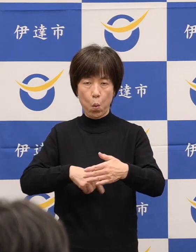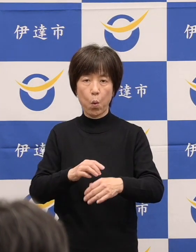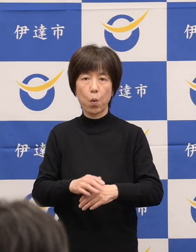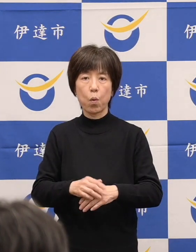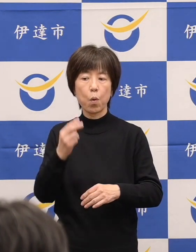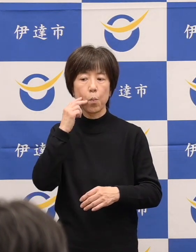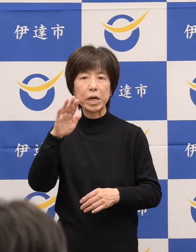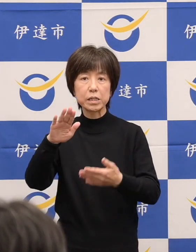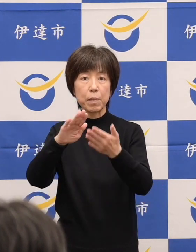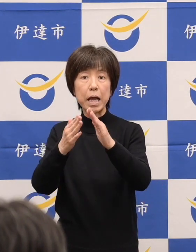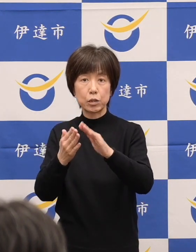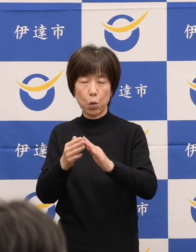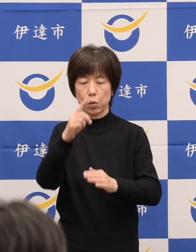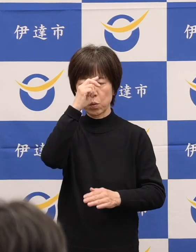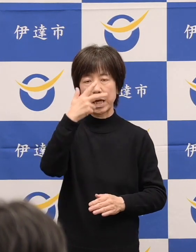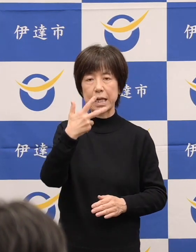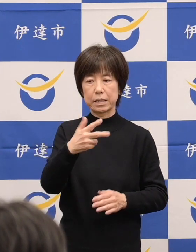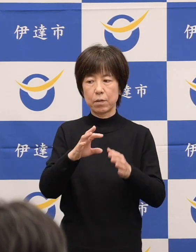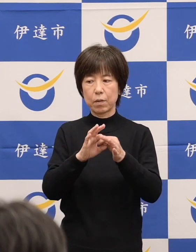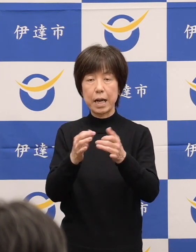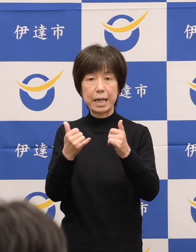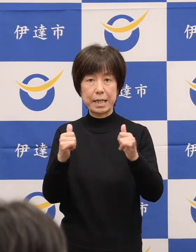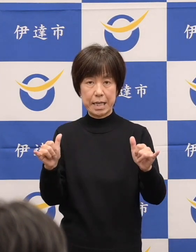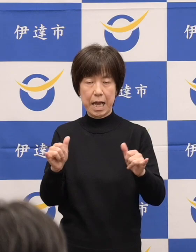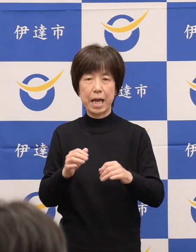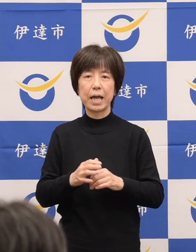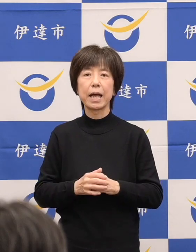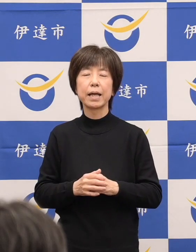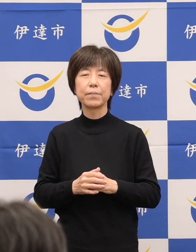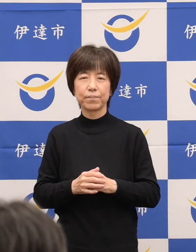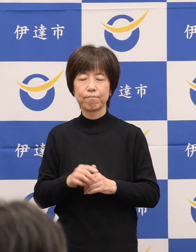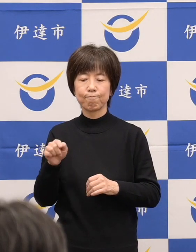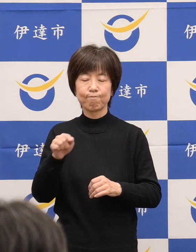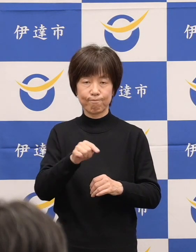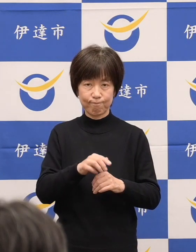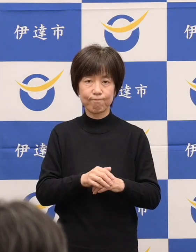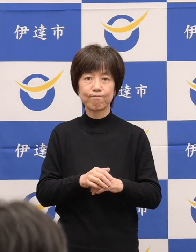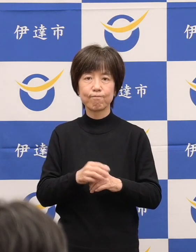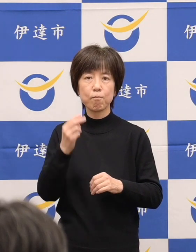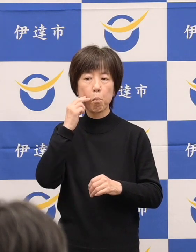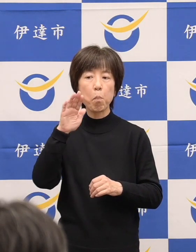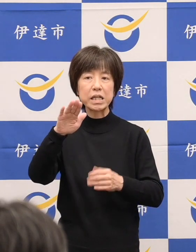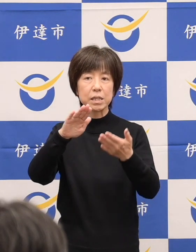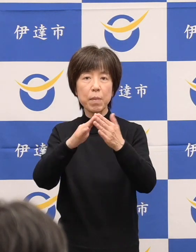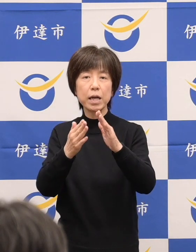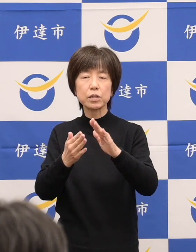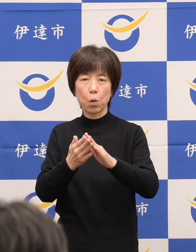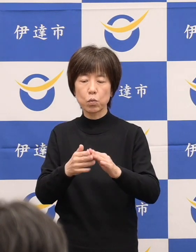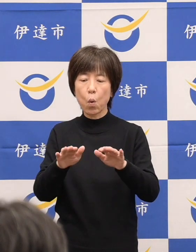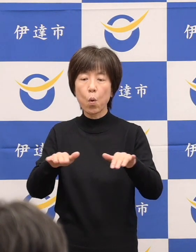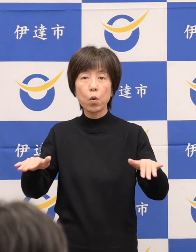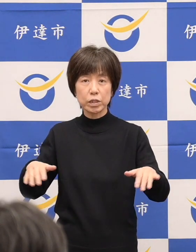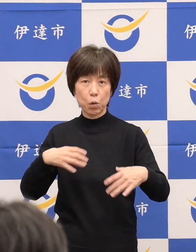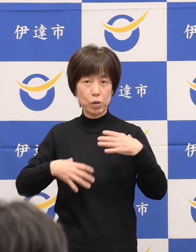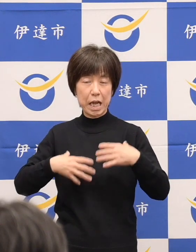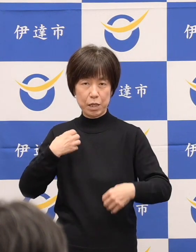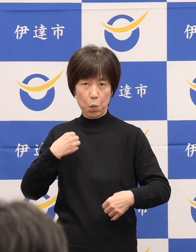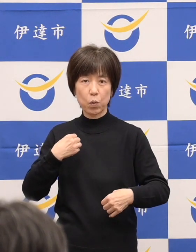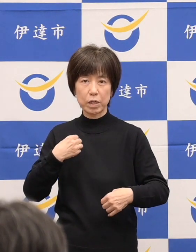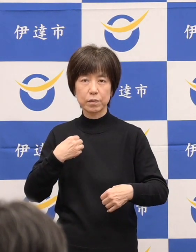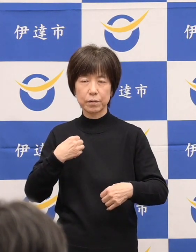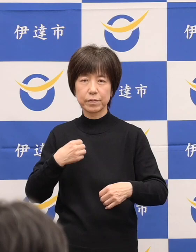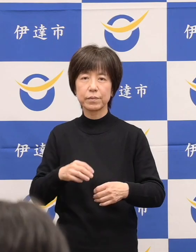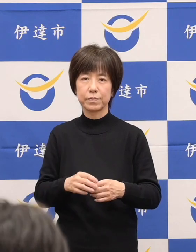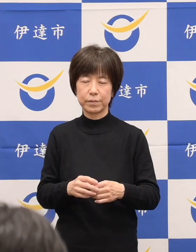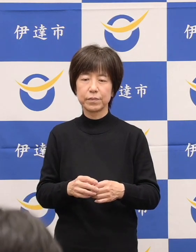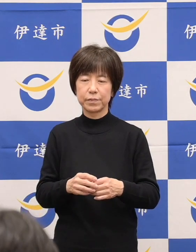前町とそれから伊達市の関係者によるとそれから松前町の児童生徒らによる代表植